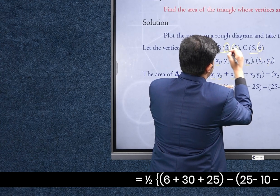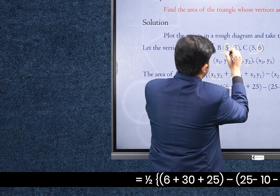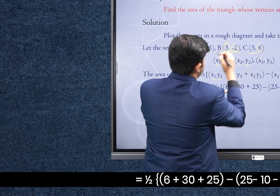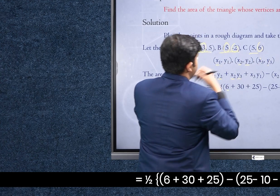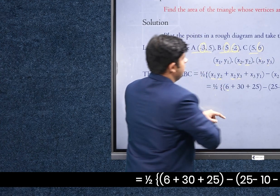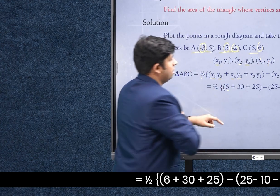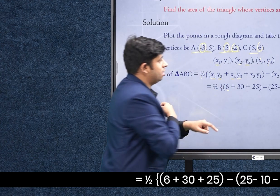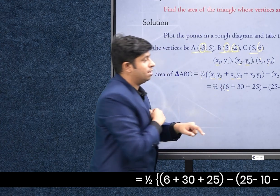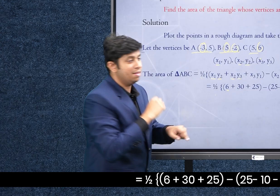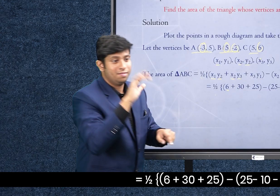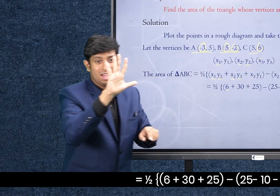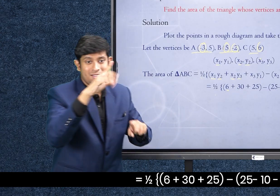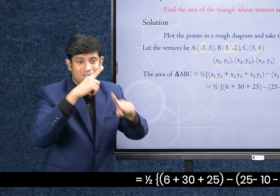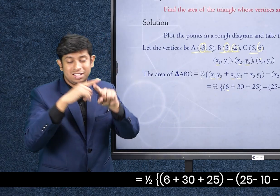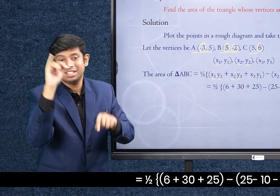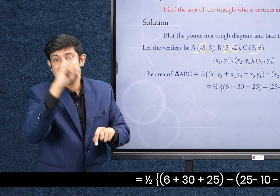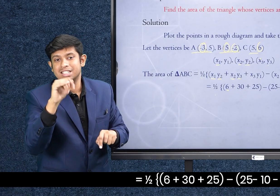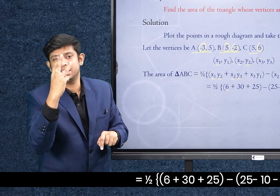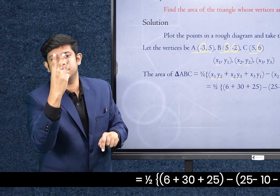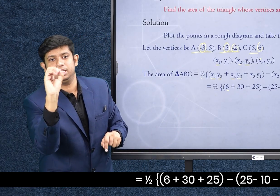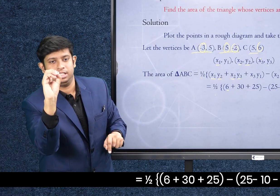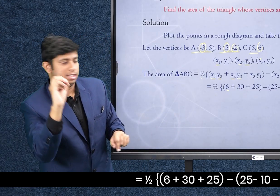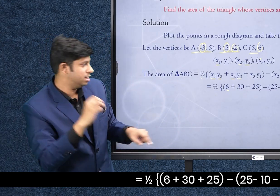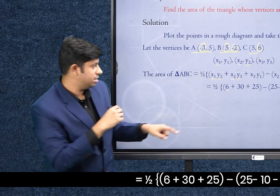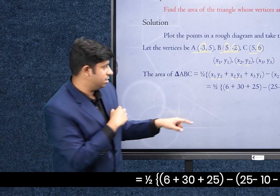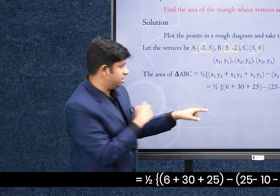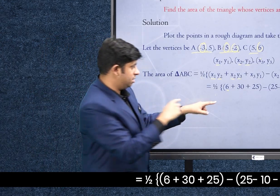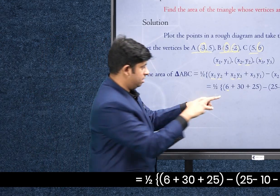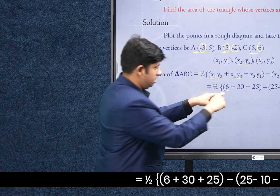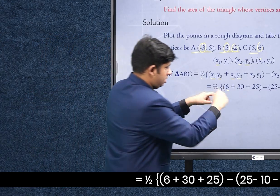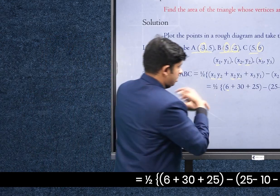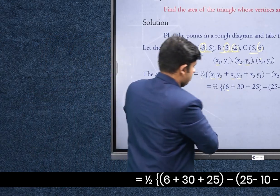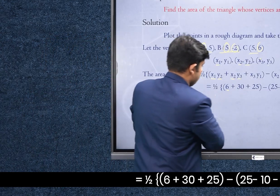minus 10 minus 8 curly bracket close